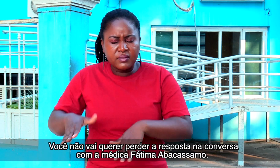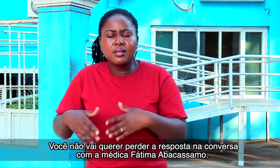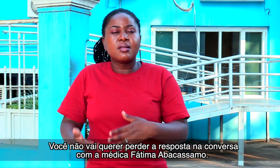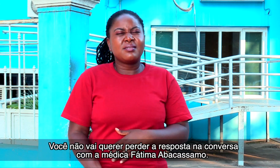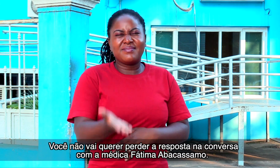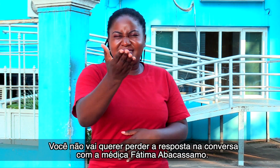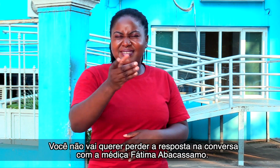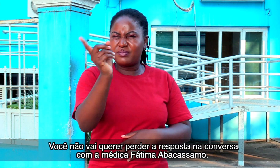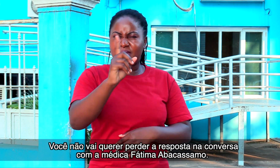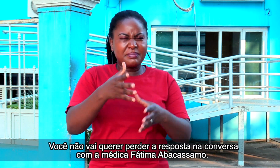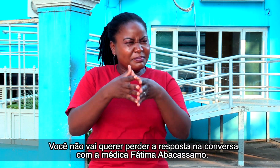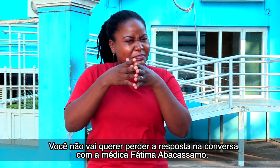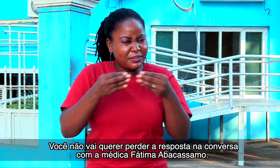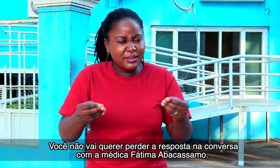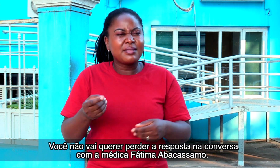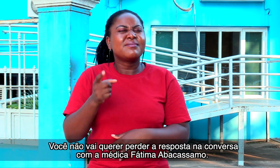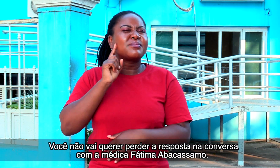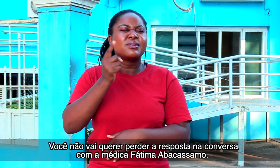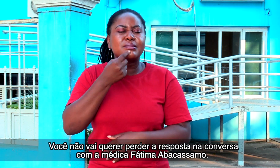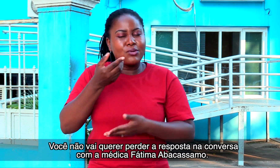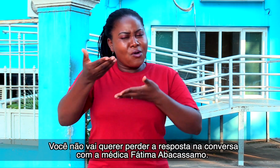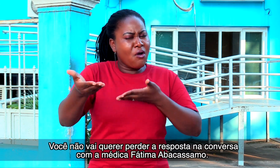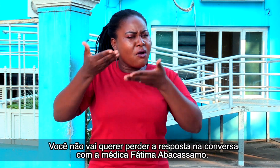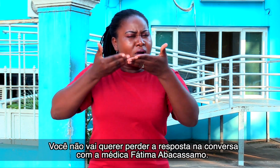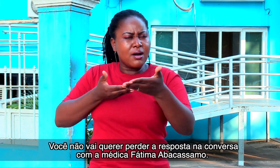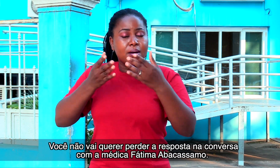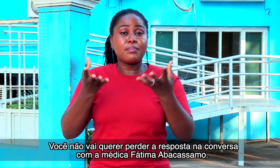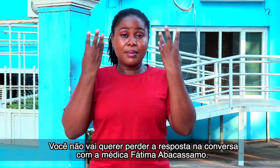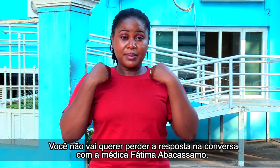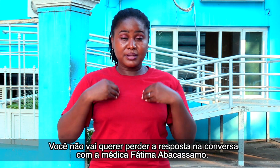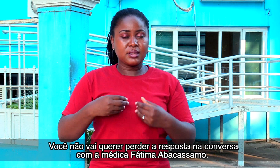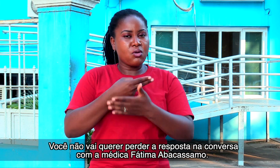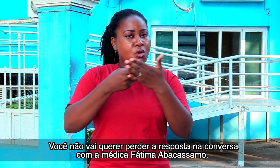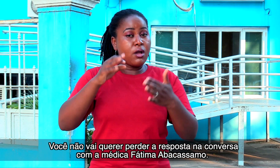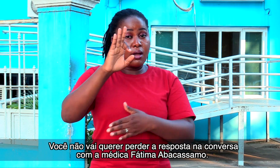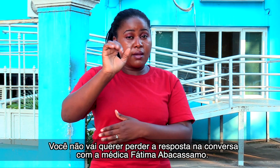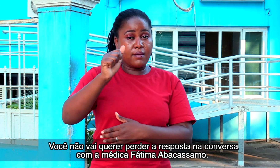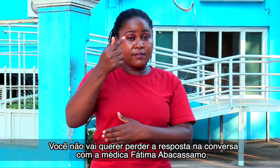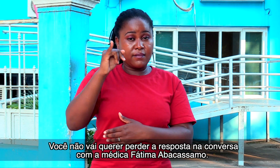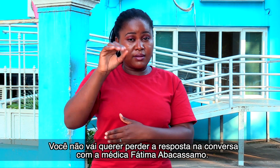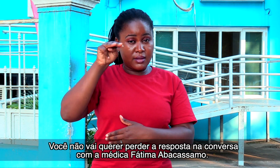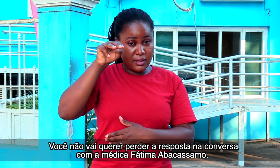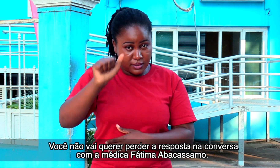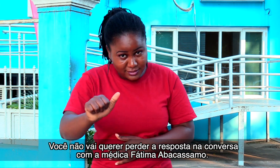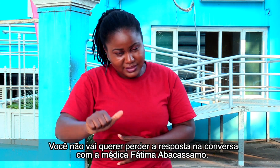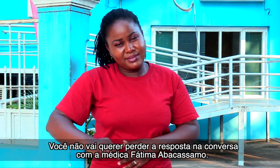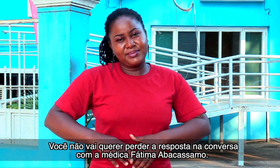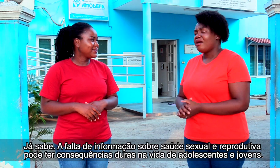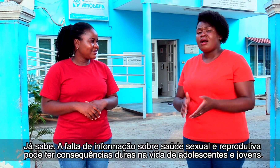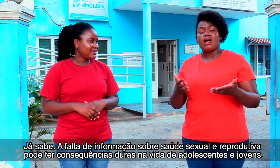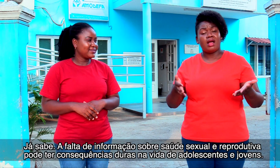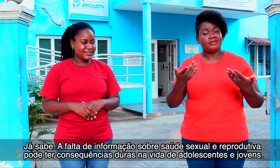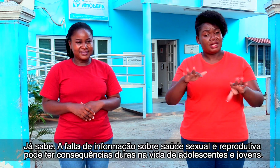reprodutiva? Você não vai querer perder a resposta na conversa com a médica de clínica geral, Fátima